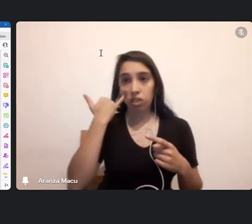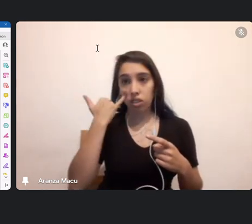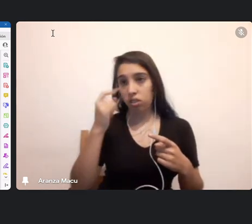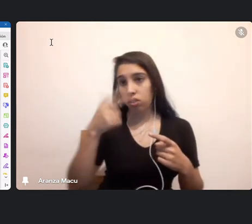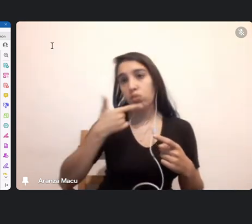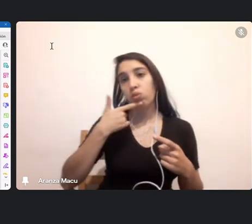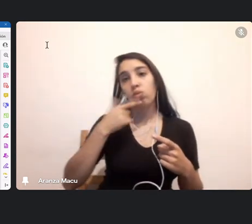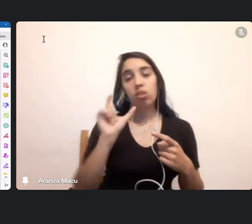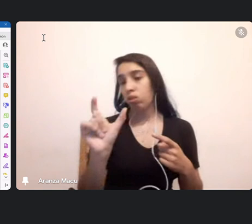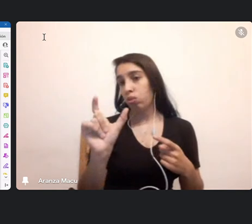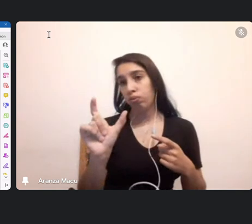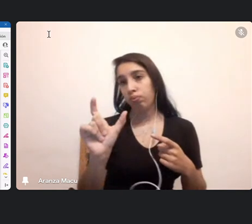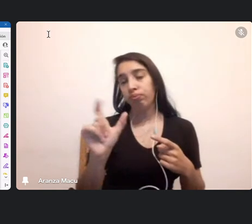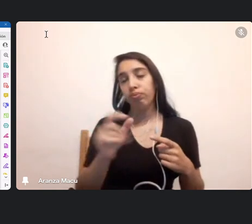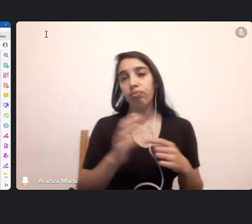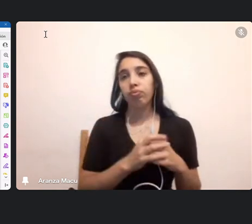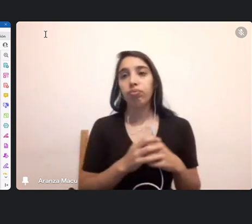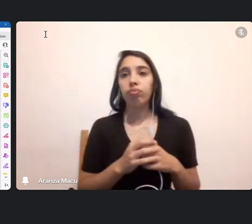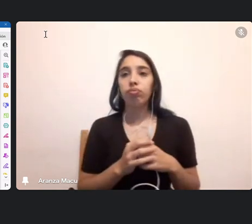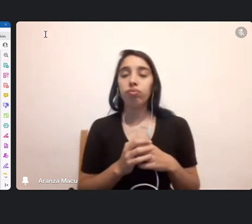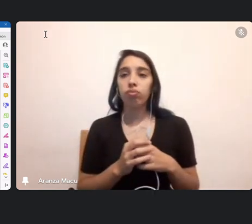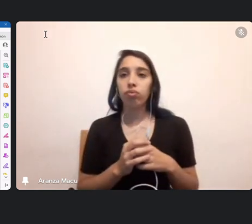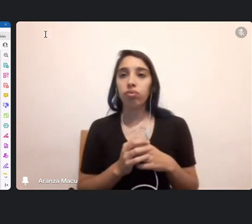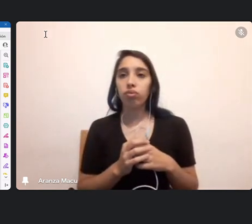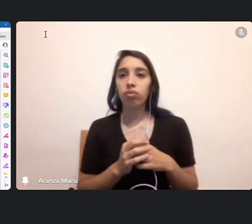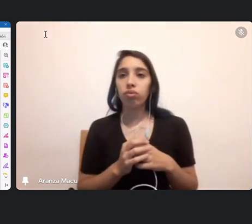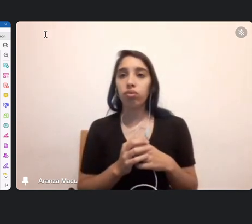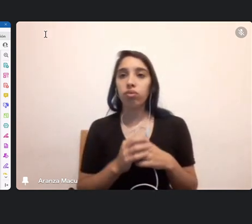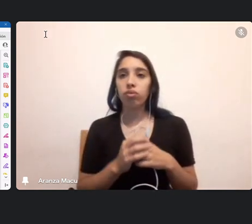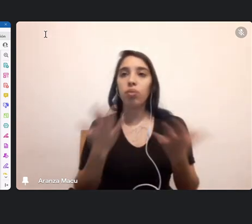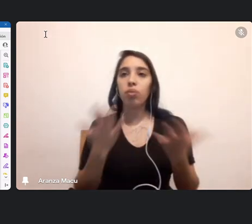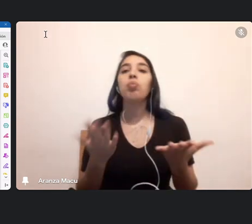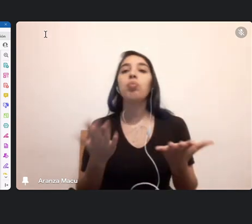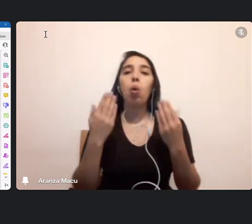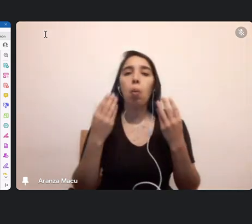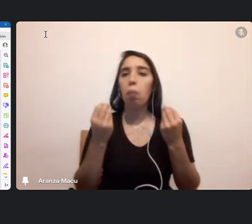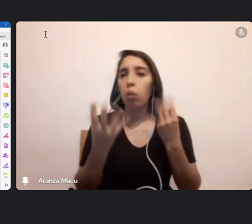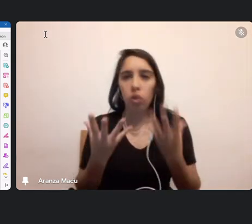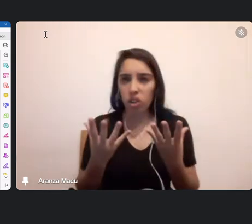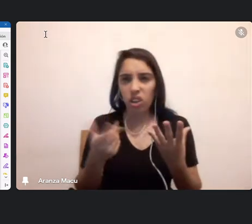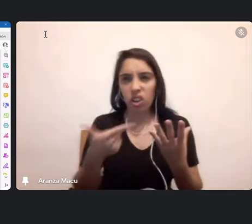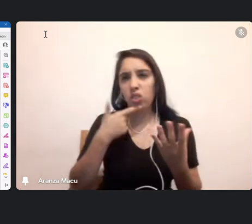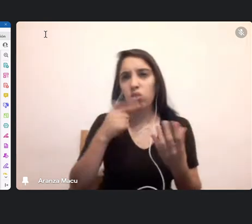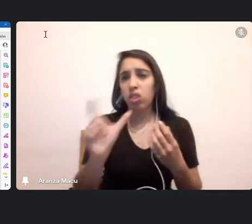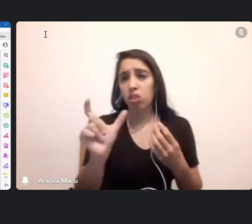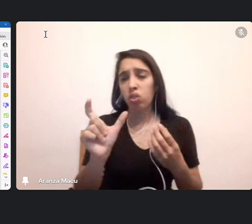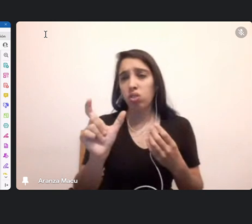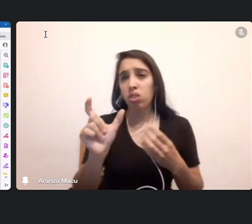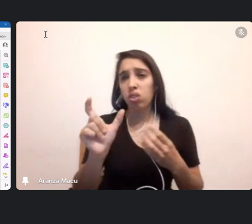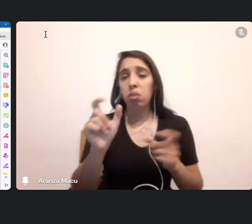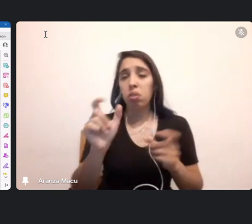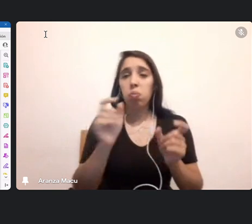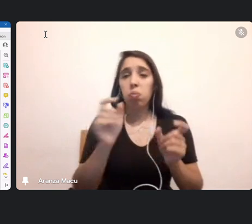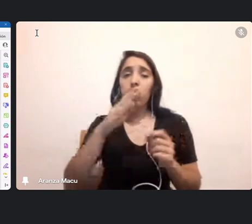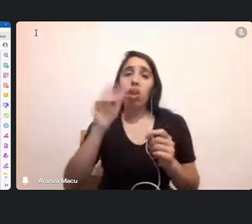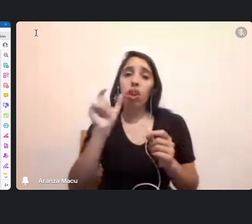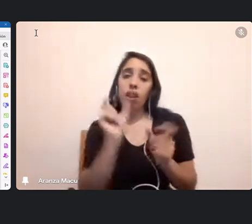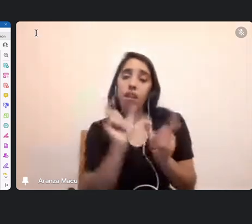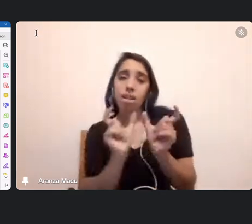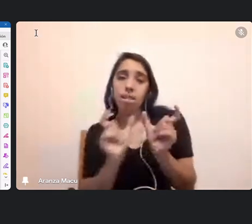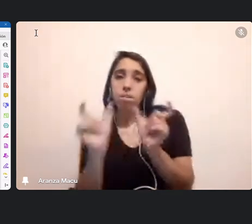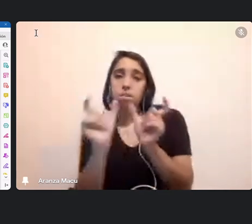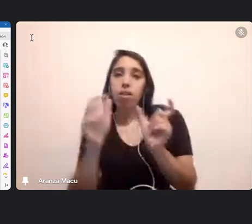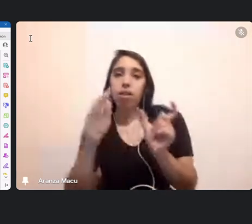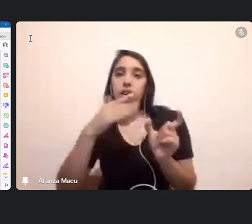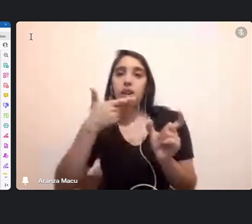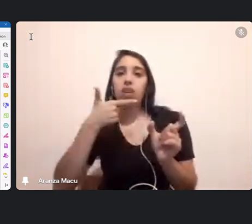la consideramos también por el sufijo, ¿sí? Que ese tienen un apunte ustedes para que ustedes vayan reconociendo las